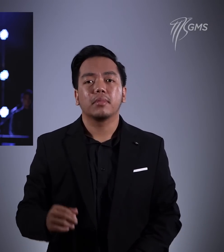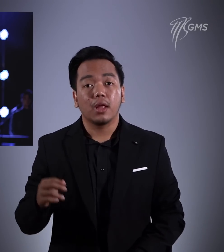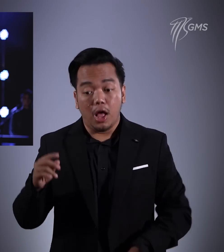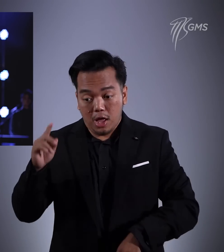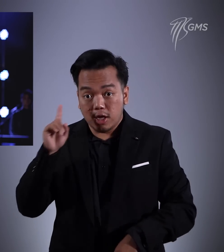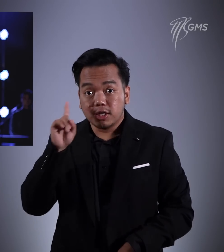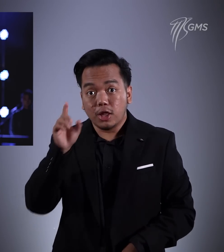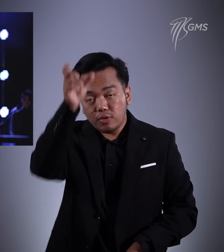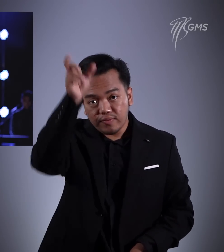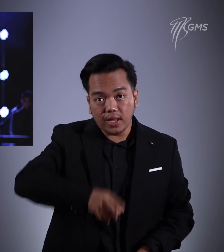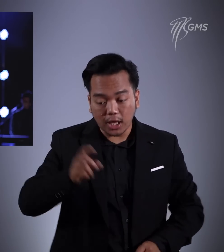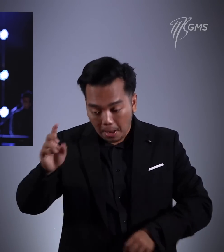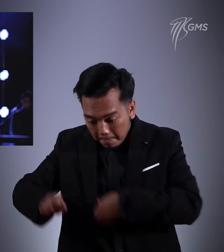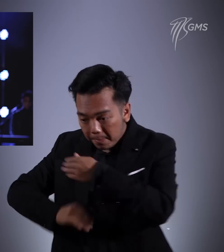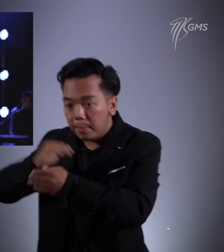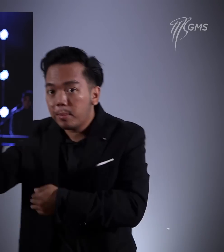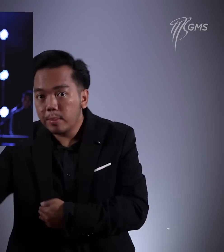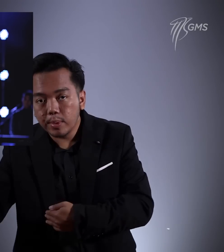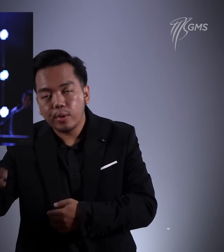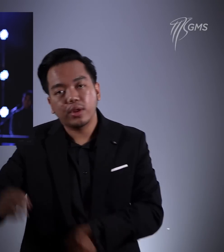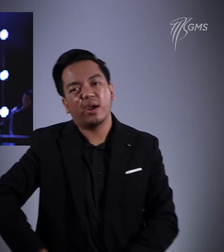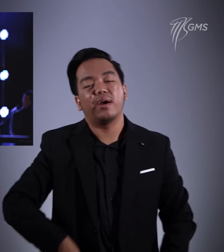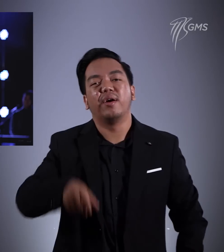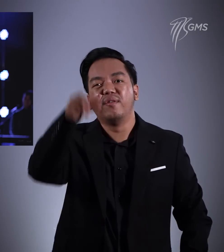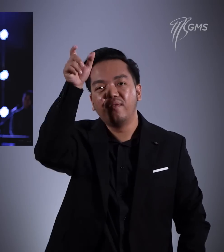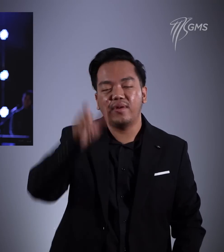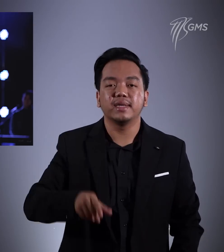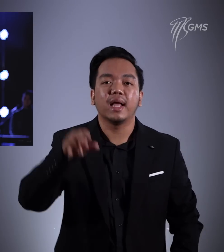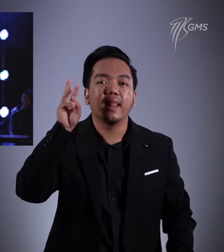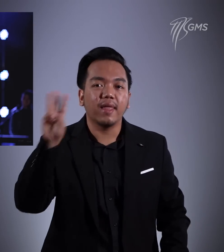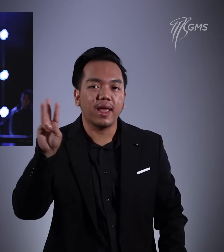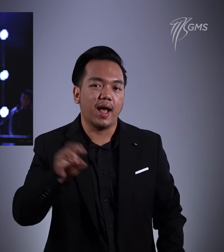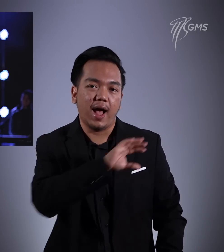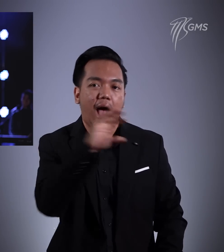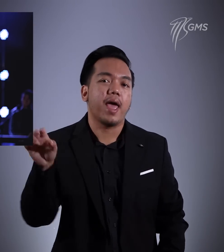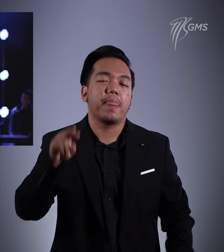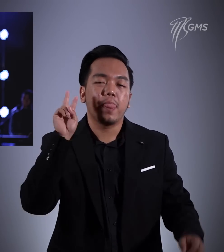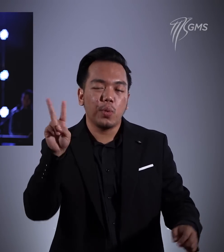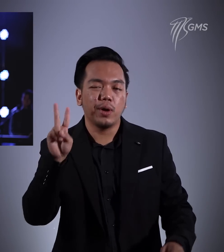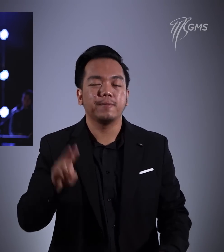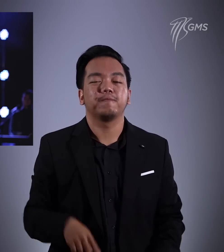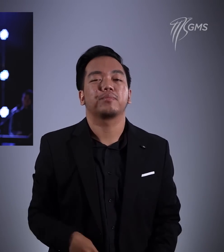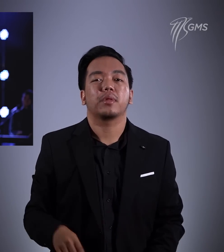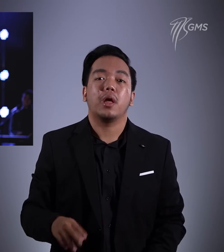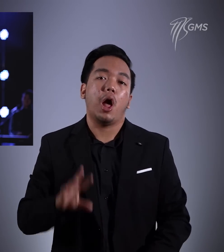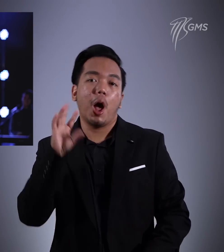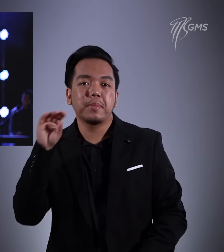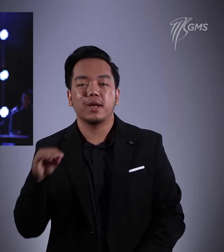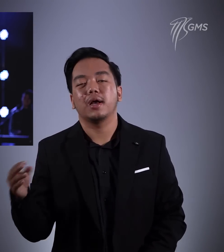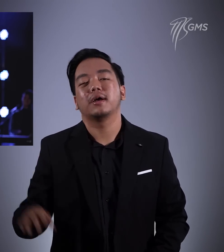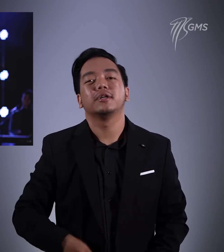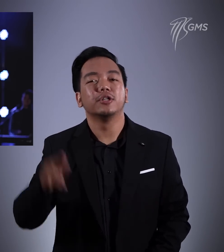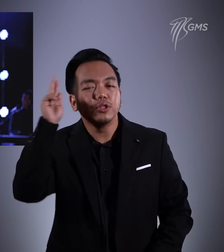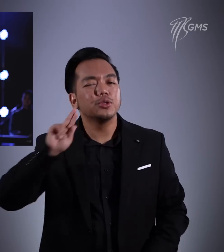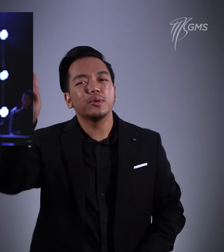berikutnya. Itu pasal 2 ayat 1. Sekarang pasal 3 ayat 2. Tonasinya berbeda. Lord, I fear you.